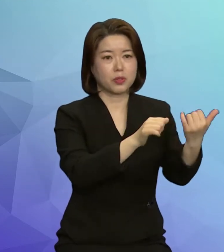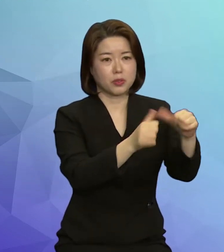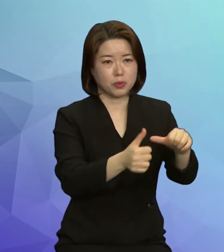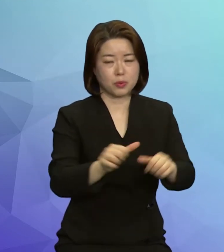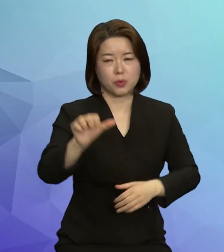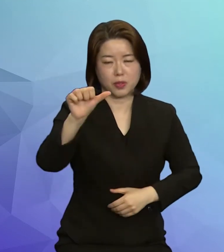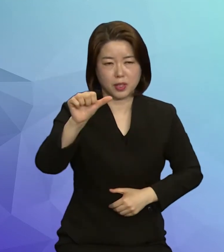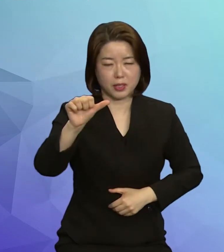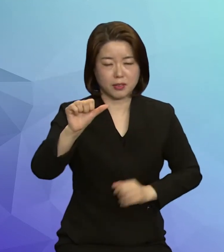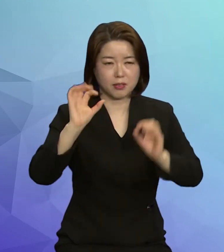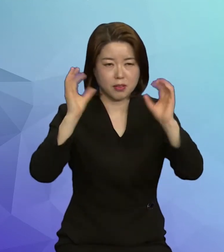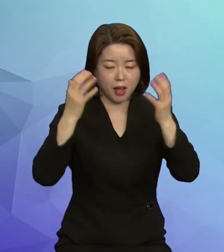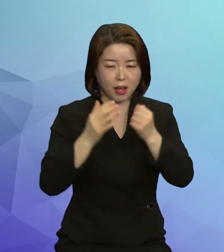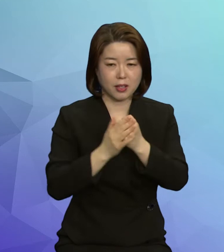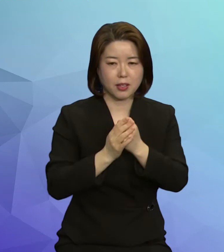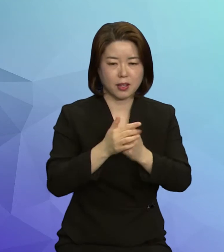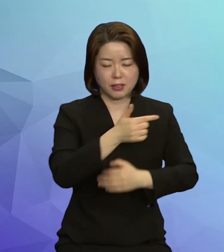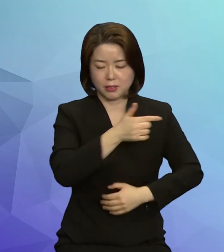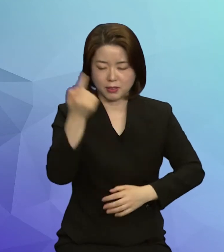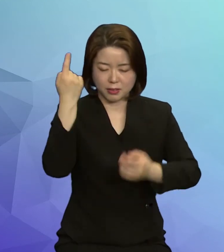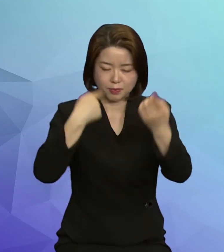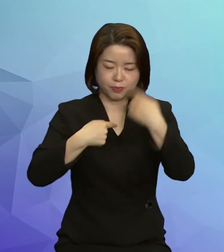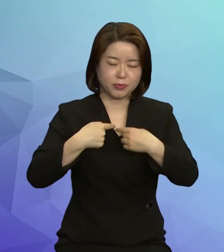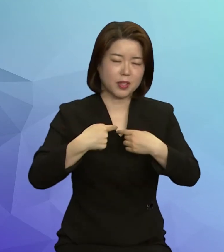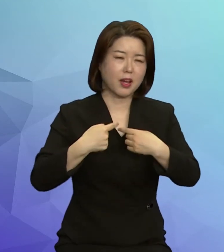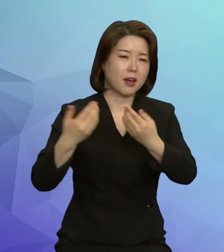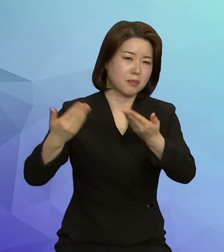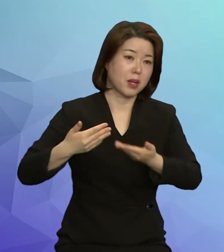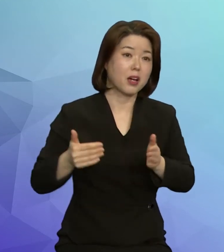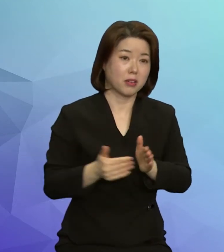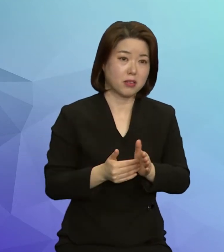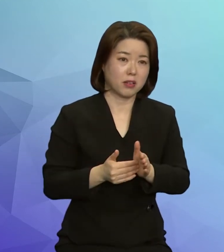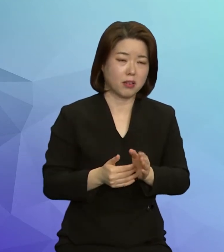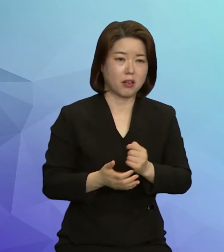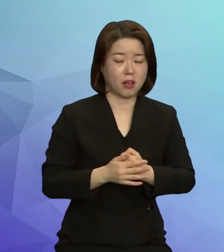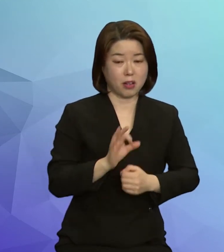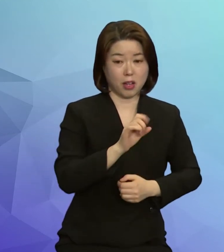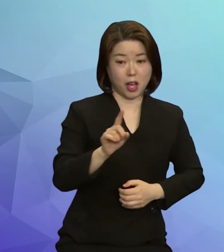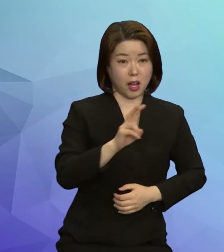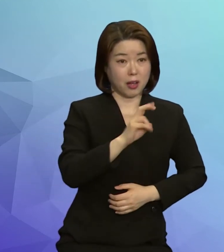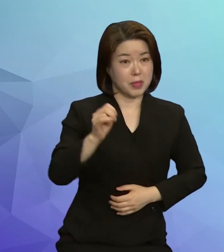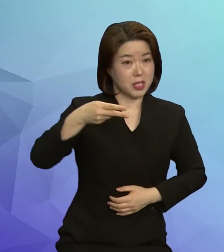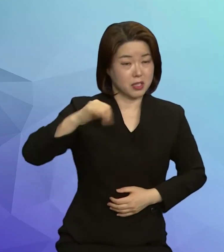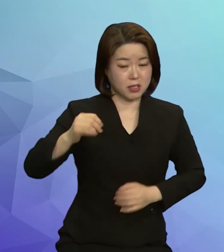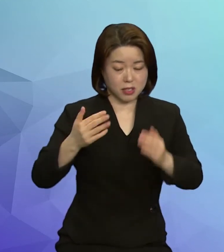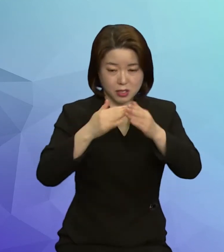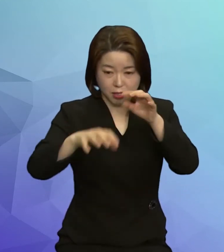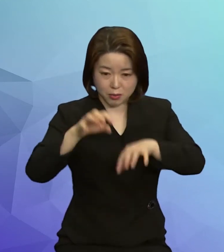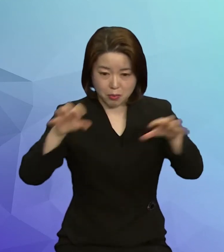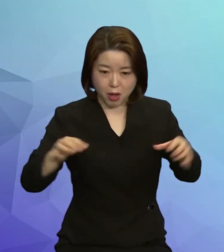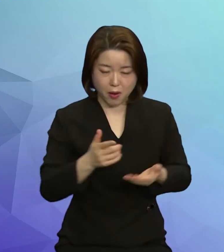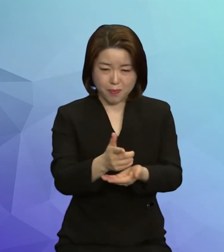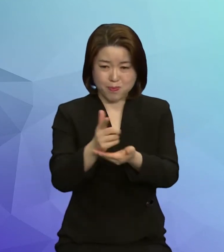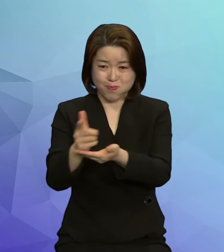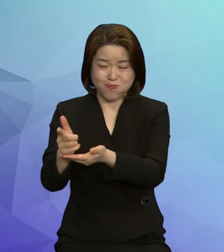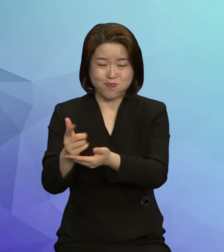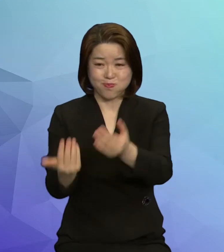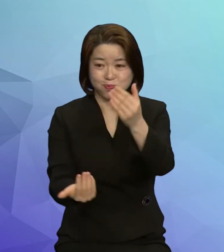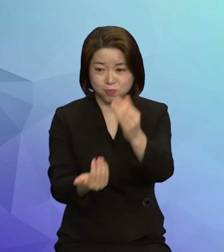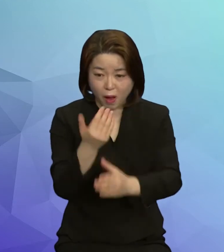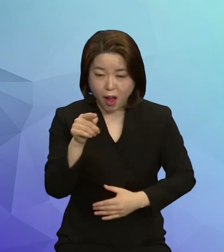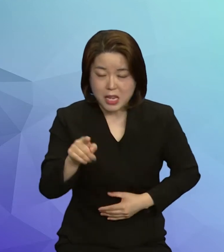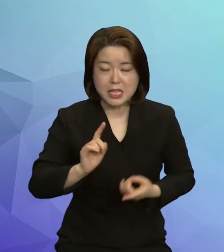죽고 5아이가 큰 부상을 당했습니다. 그 아미시 마을에서 총격 살인